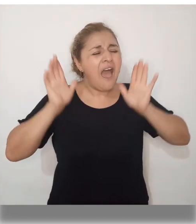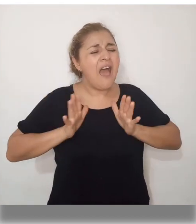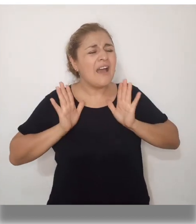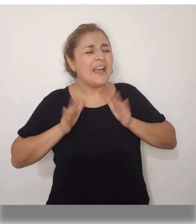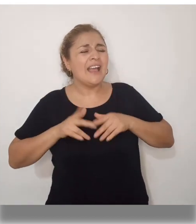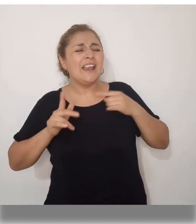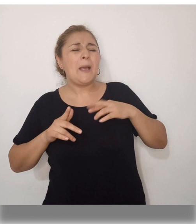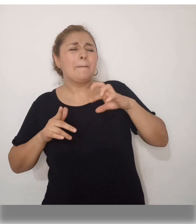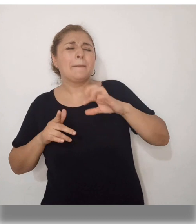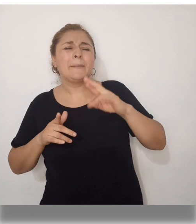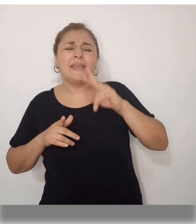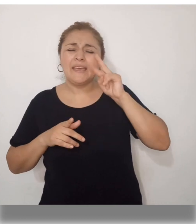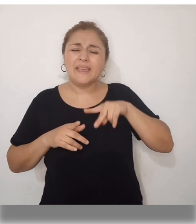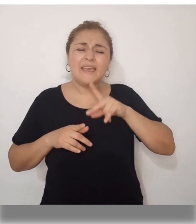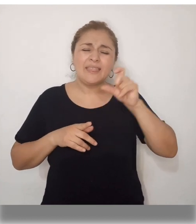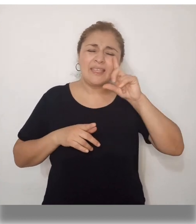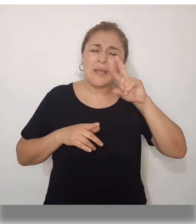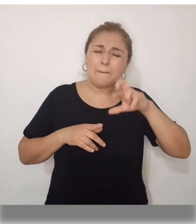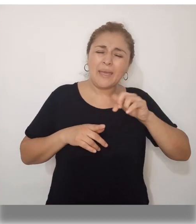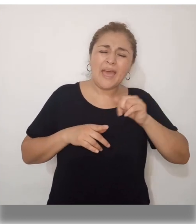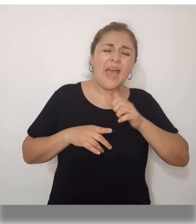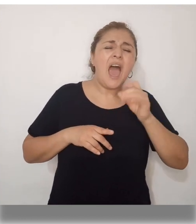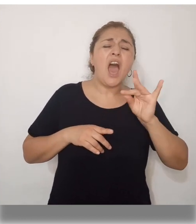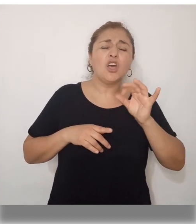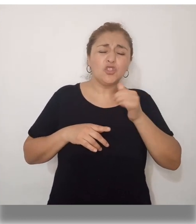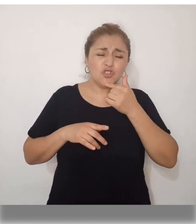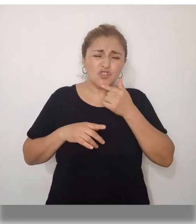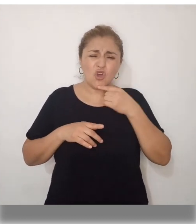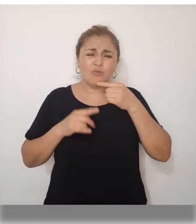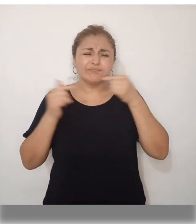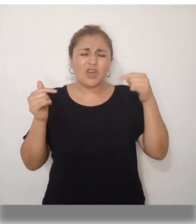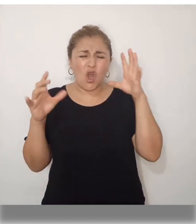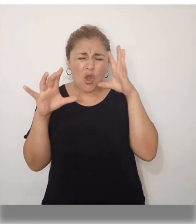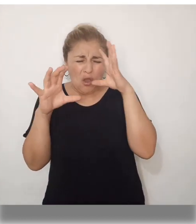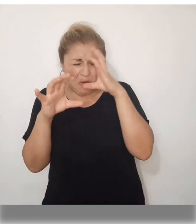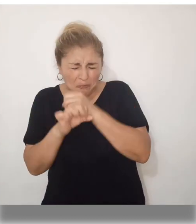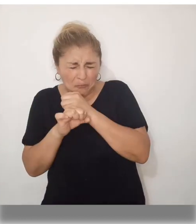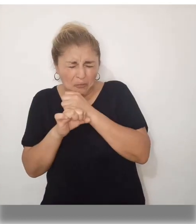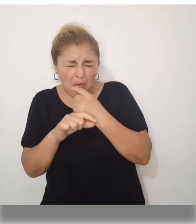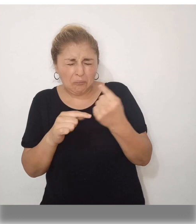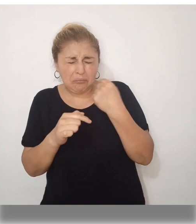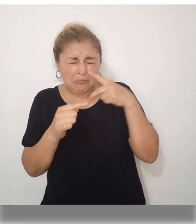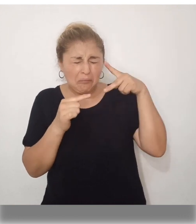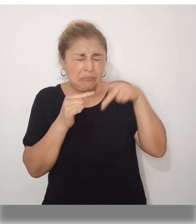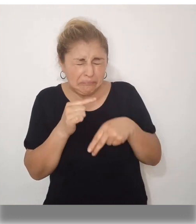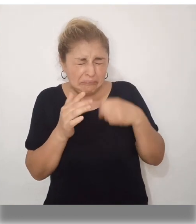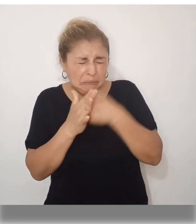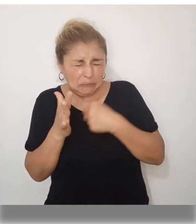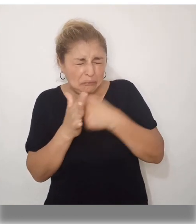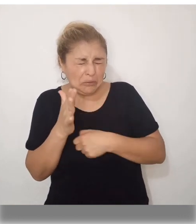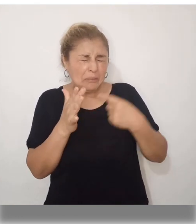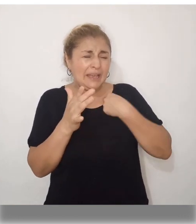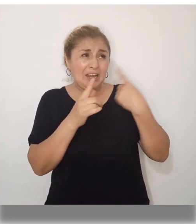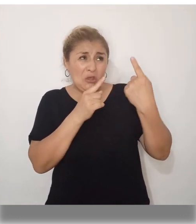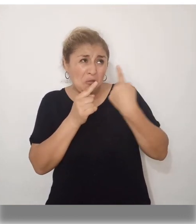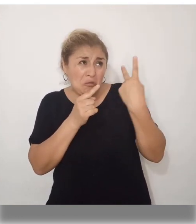ni lo presente ni lo por venir Ni aún la muerte puede separarnos de tu